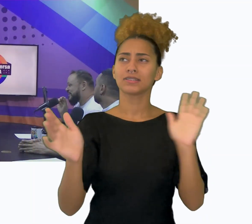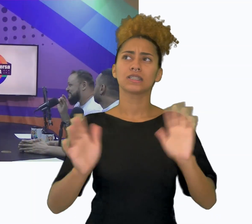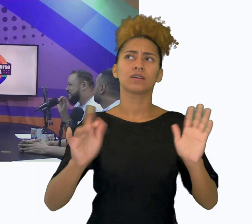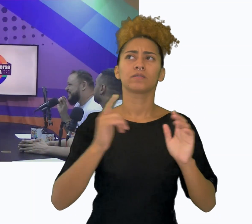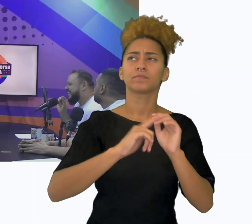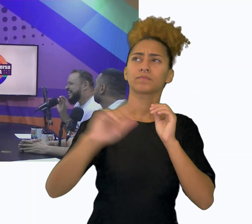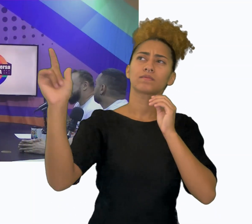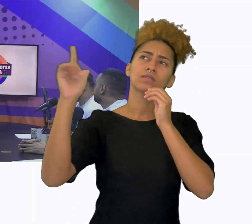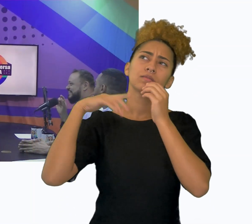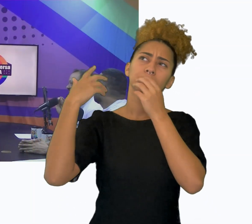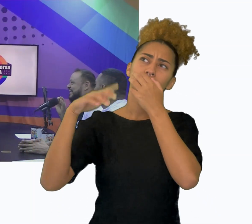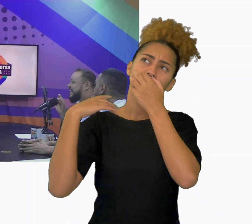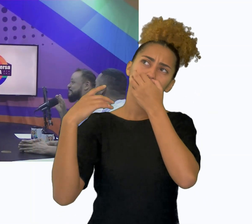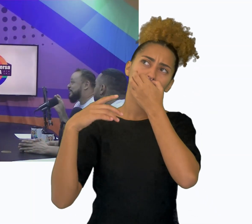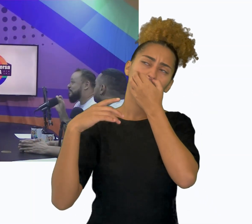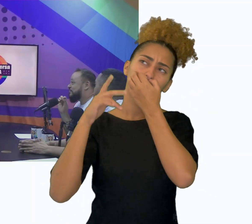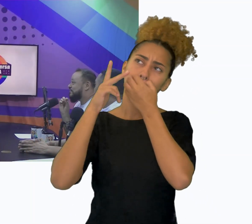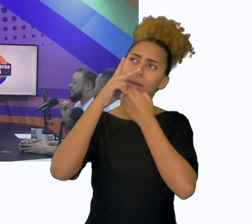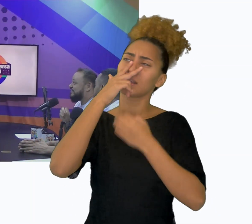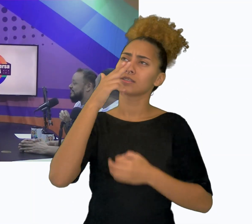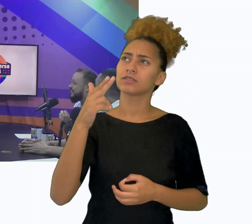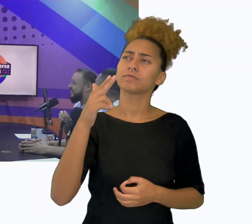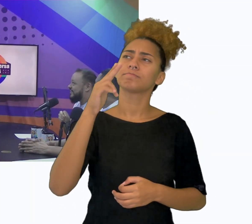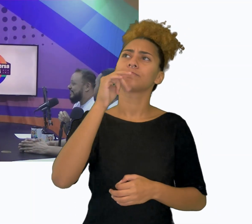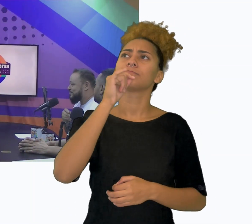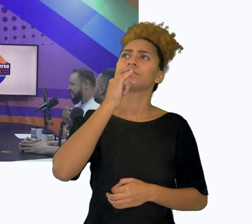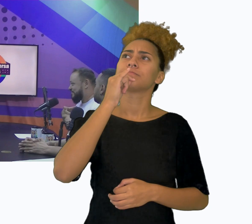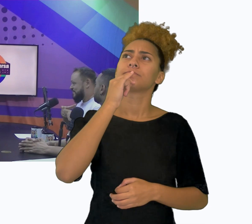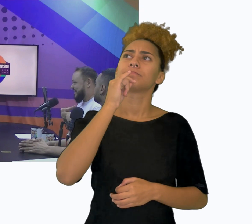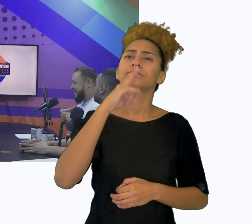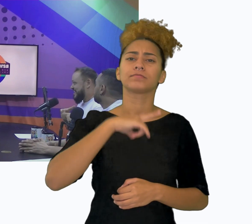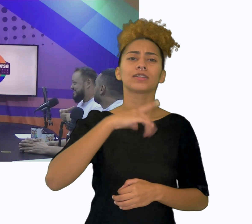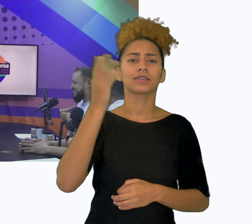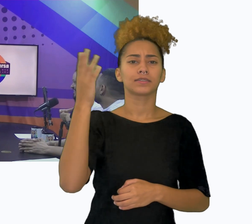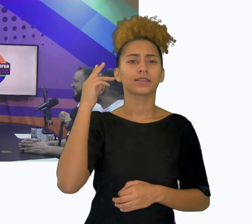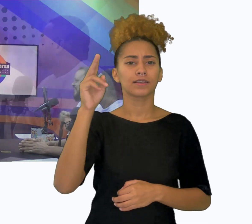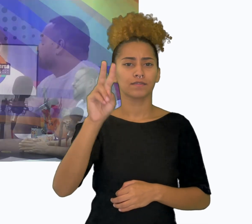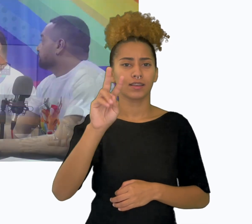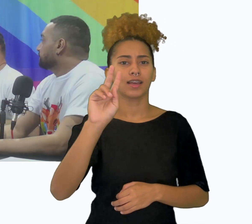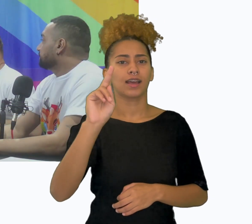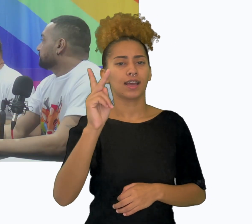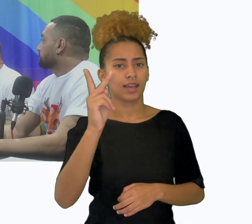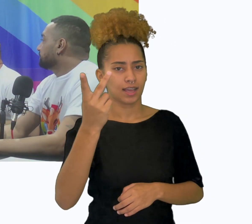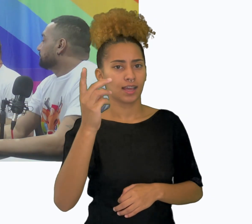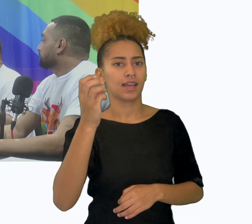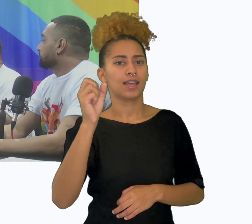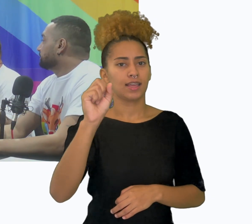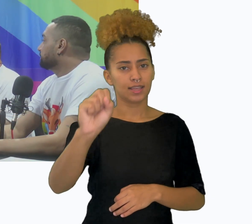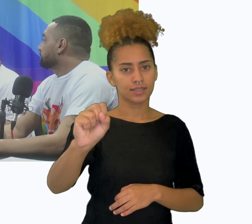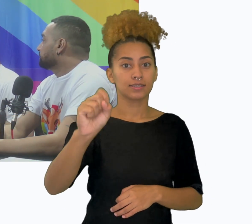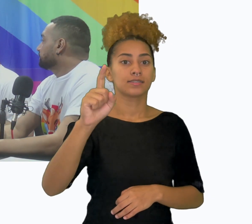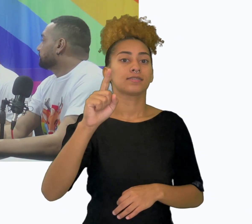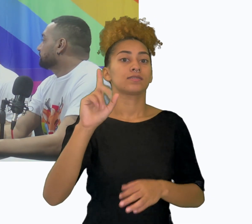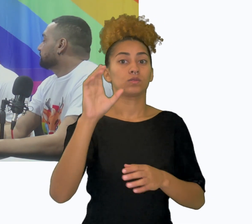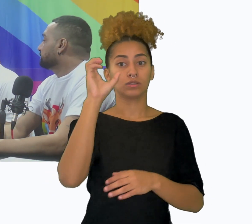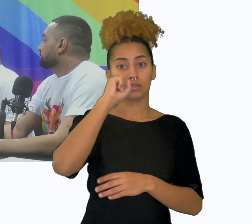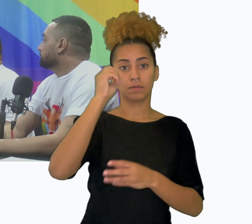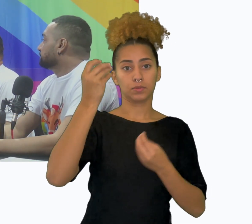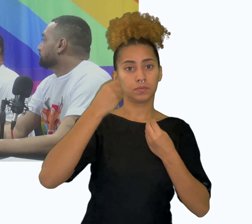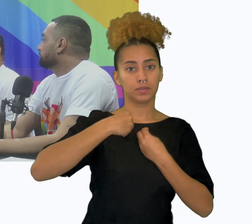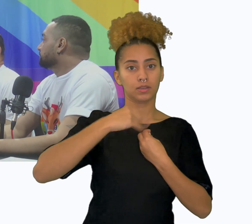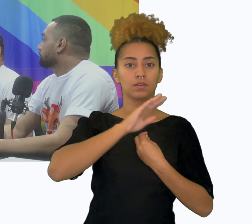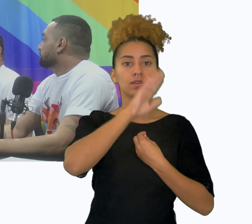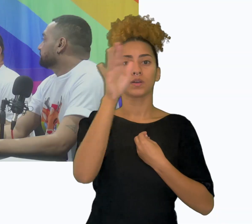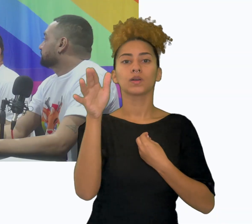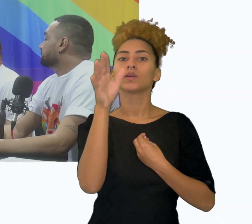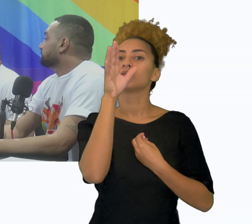uma que era bem lenta. Ele me deu a fita, na época era VHS, né? Num sábado, eu fui lá na casa dele à noite,